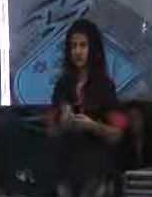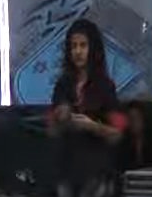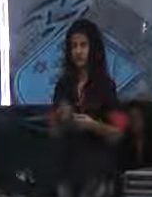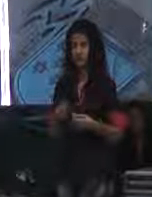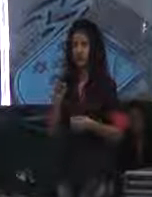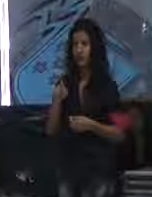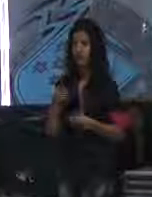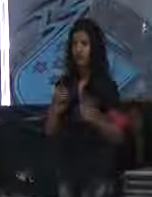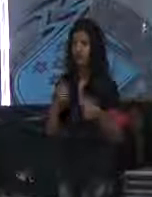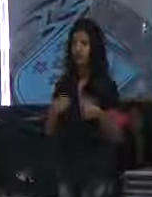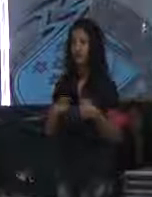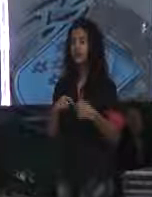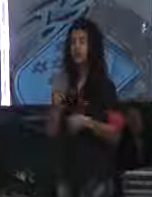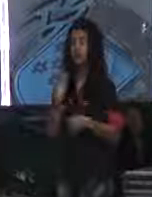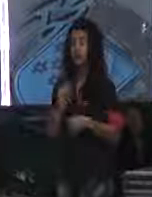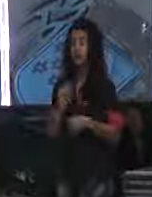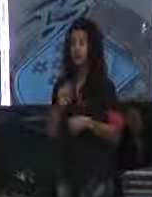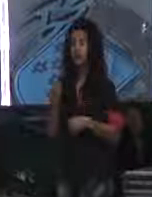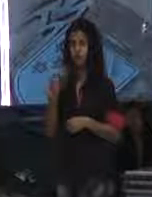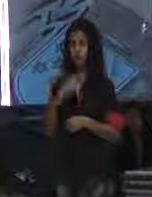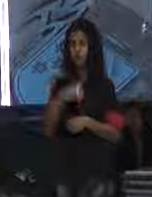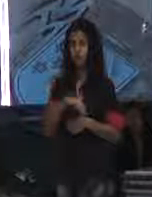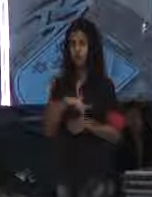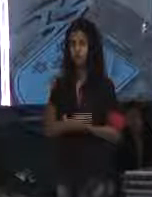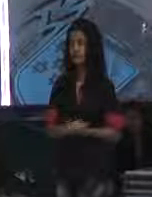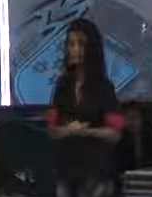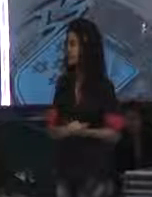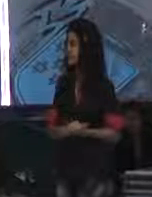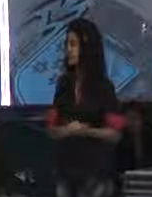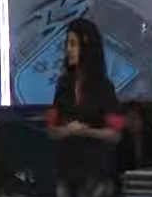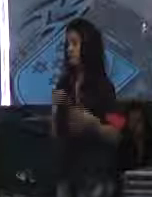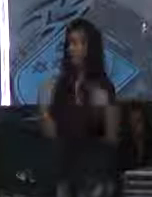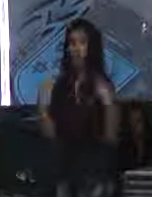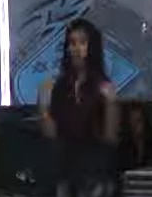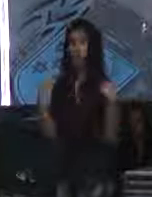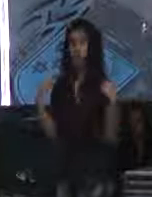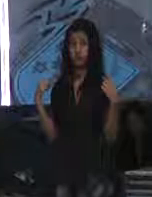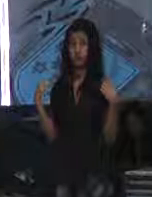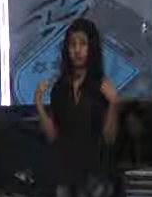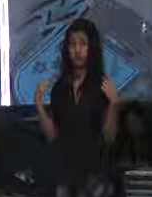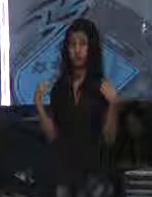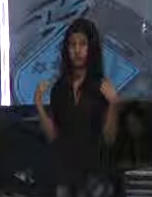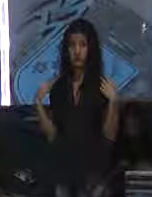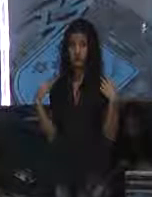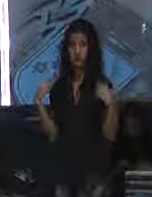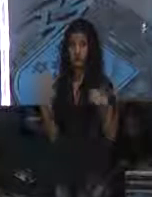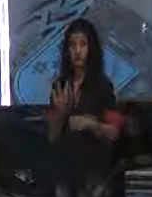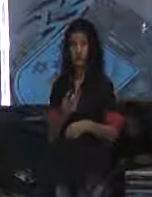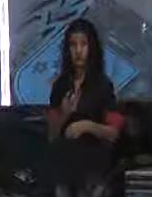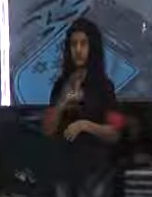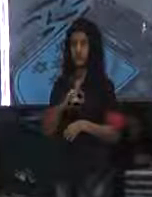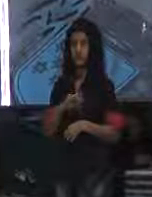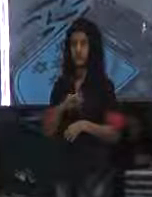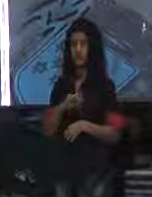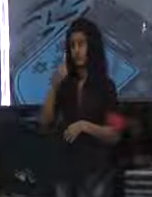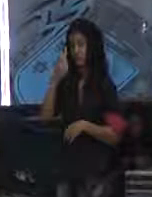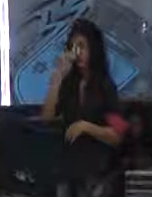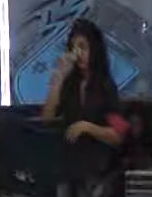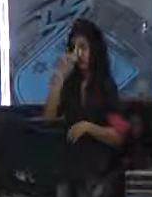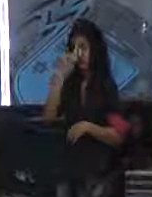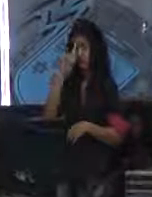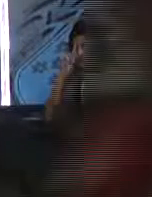ir em Salvador. Os motoristas, eles trabalham nisso há muito tempo e recebem diária para fazer as viagens,